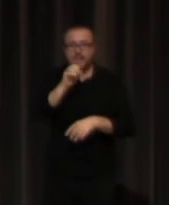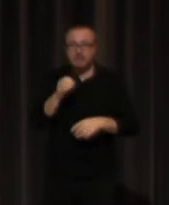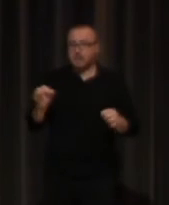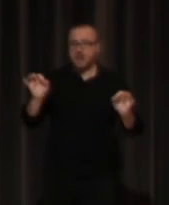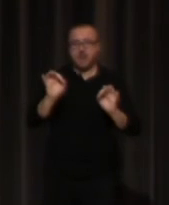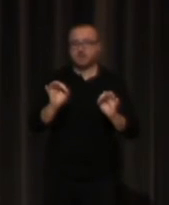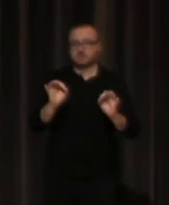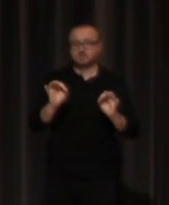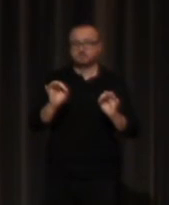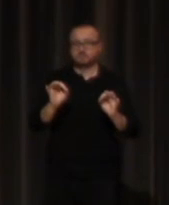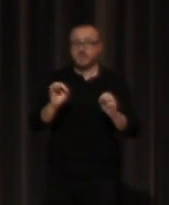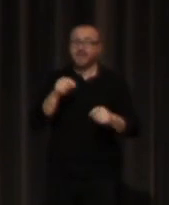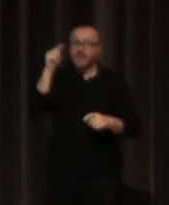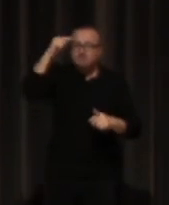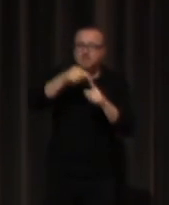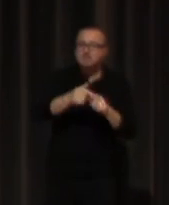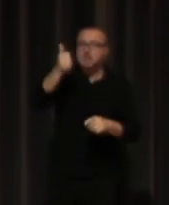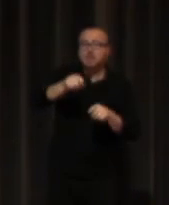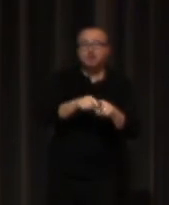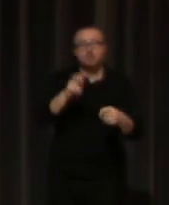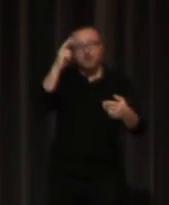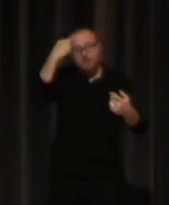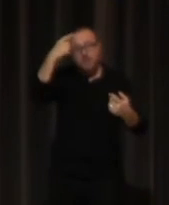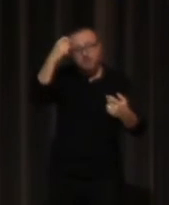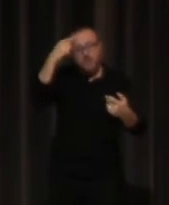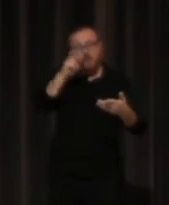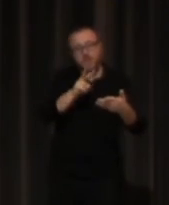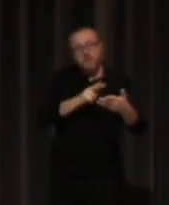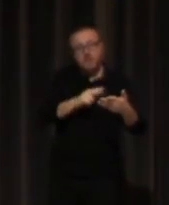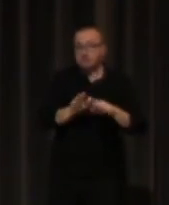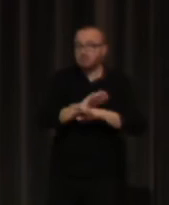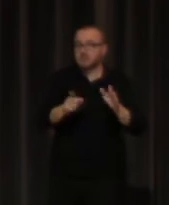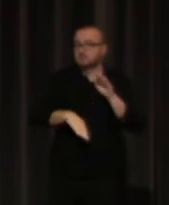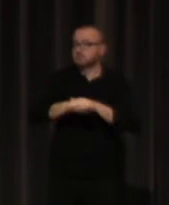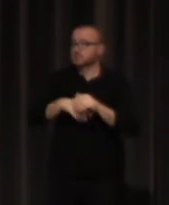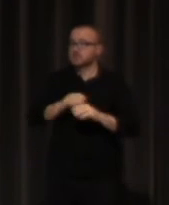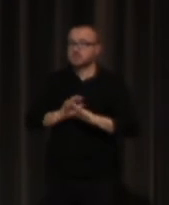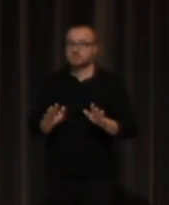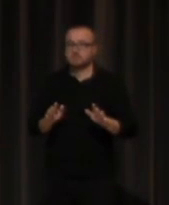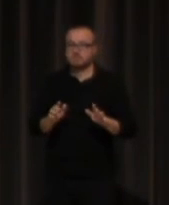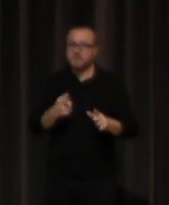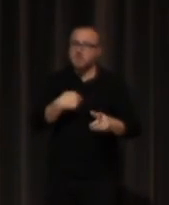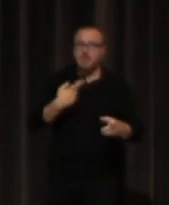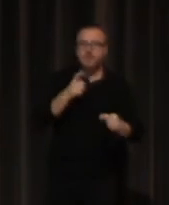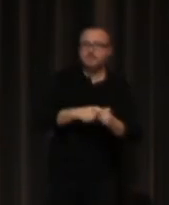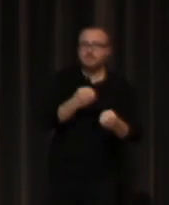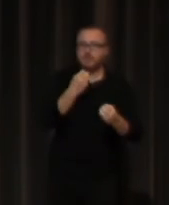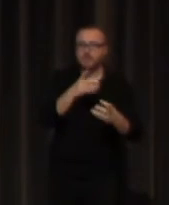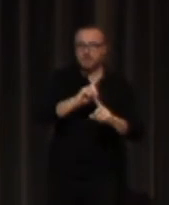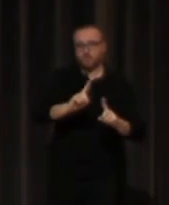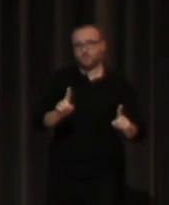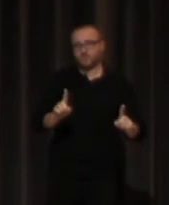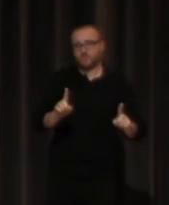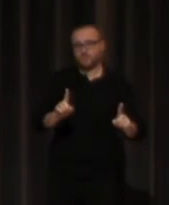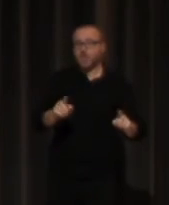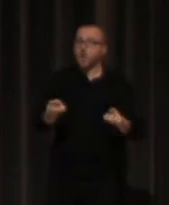sistema escolar, acadèmics i tots aquests cànons nacionals, el que construeixen és una icona, algú que es